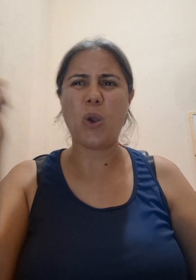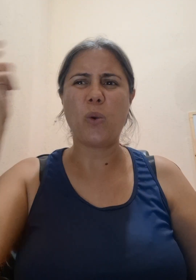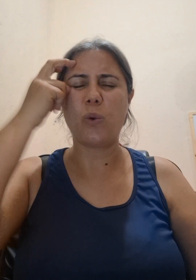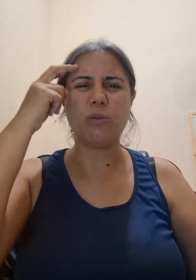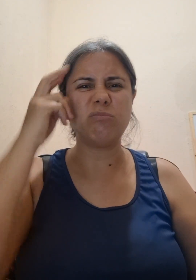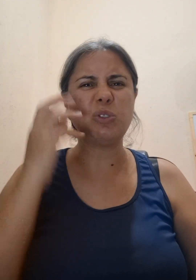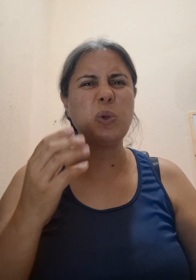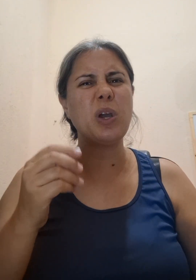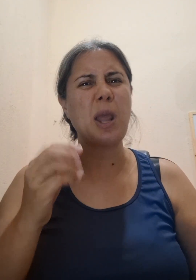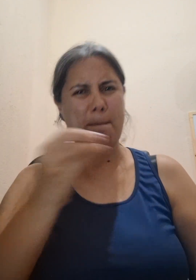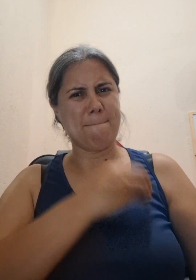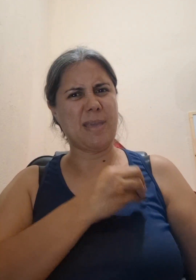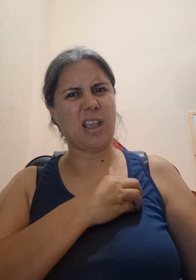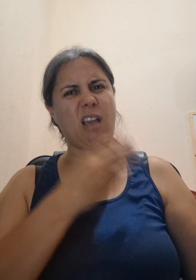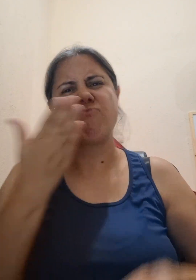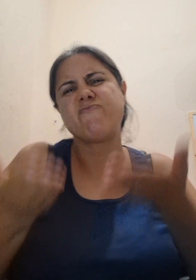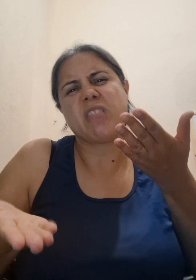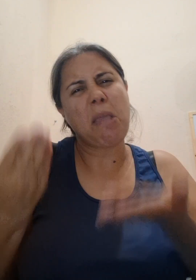nós vivemos hoje